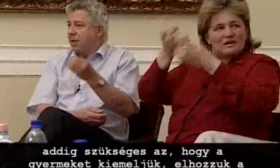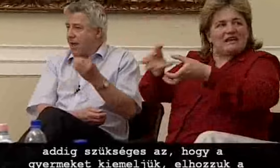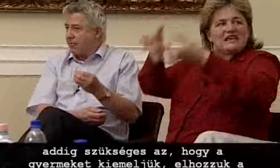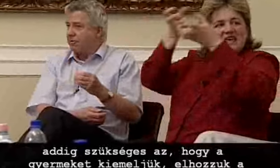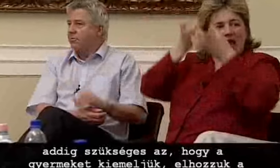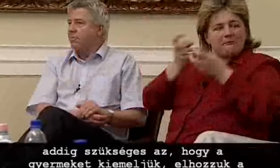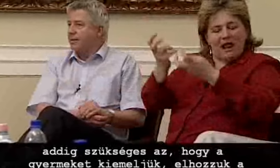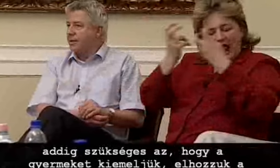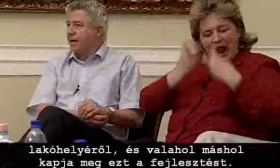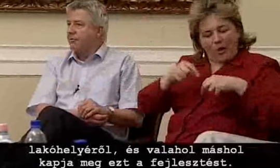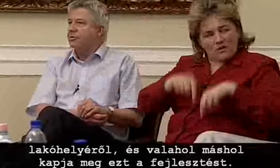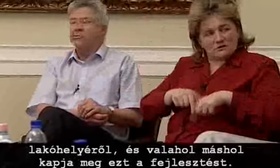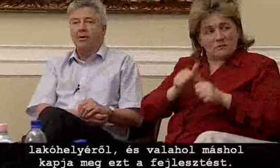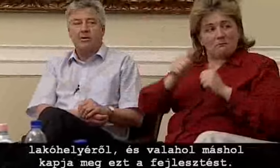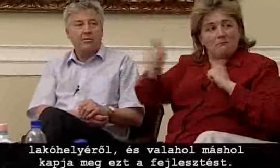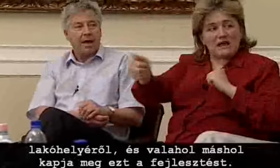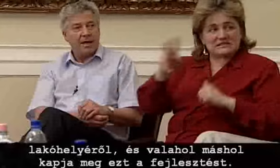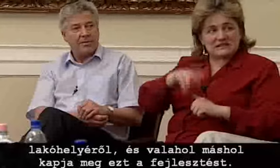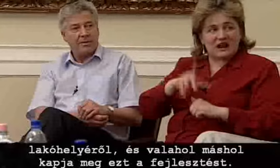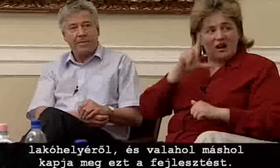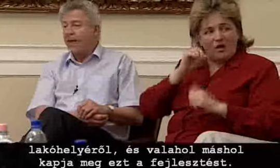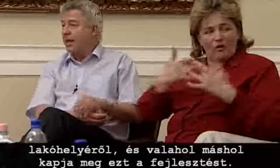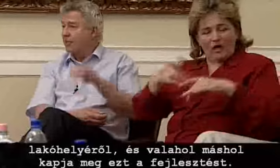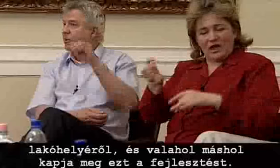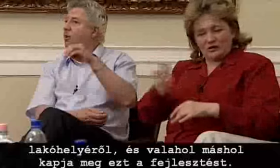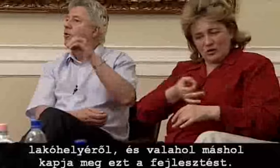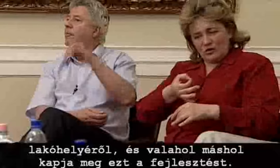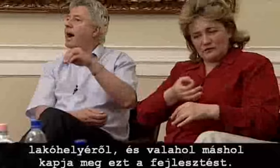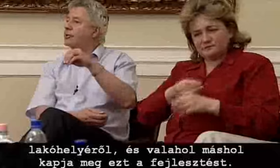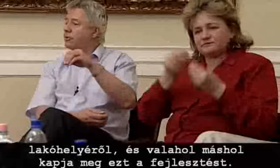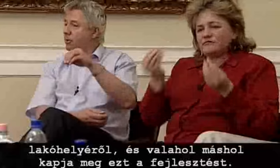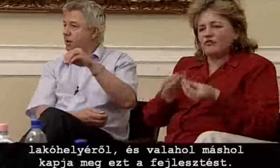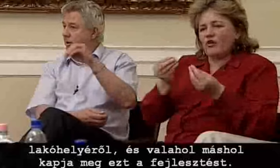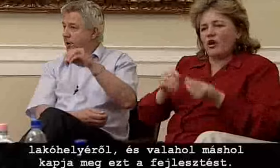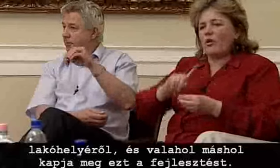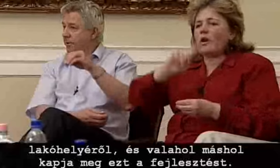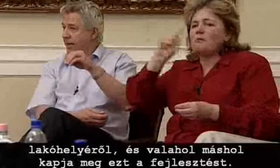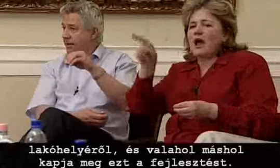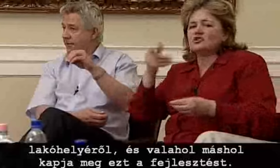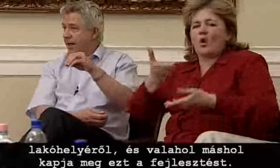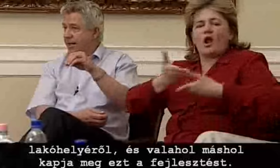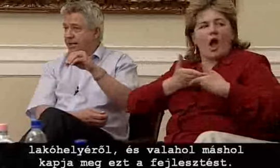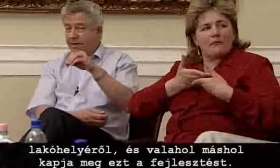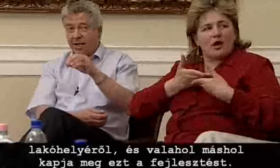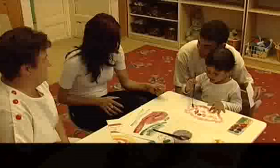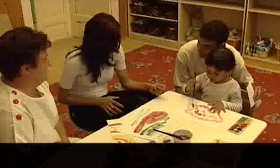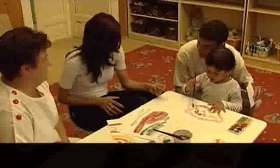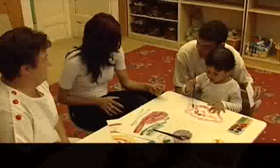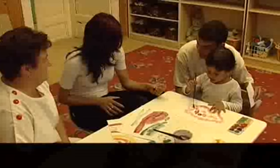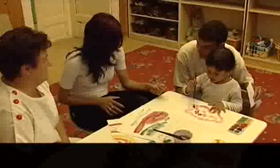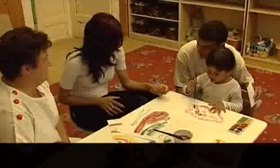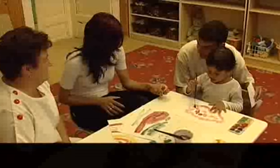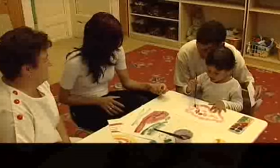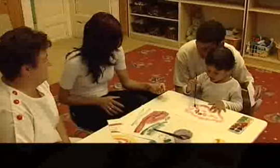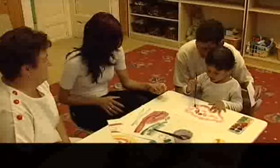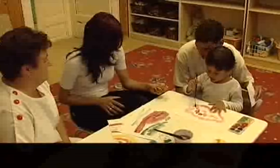kiemeljük, elhozzuk, messzire elhozzuk a lakóhelyétől, és valahol máshol kapja meg ezt a fejlesztést. Menjek